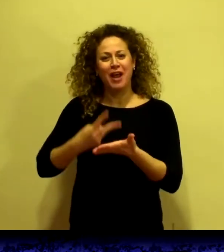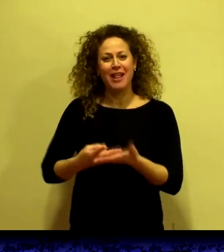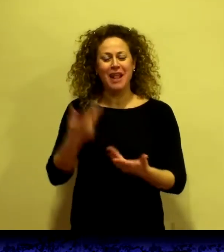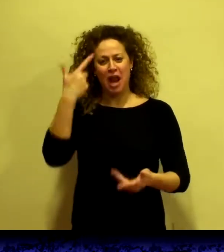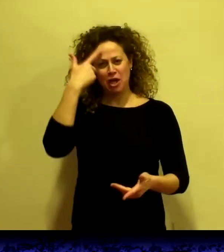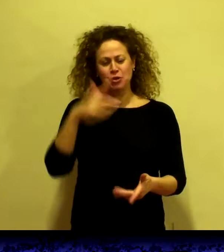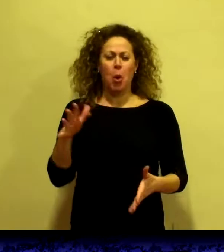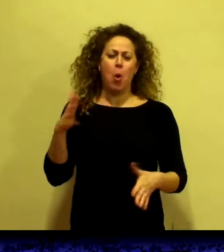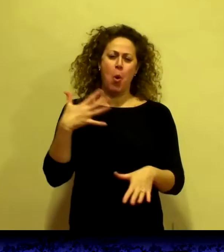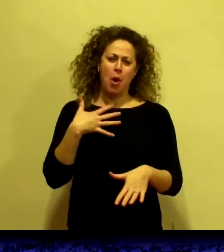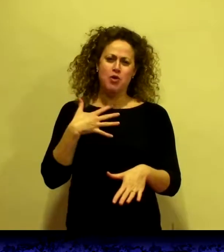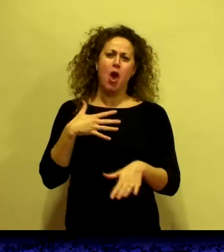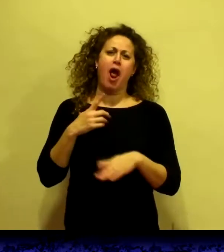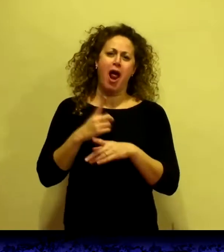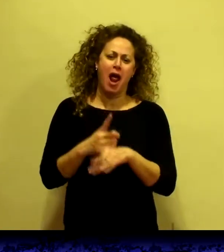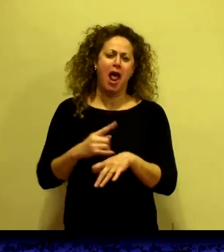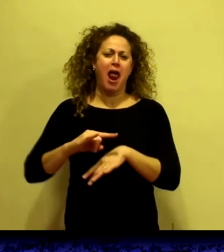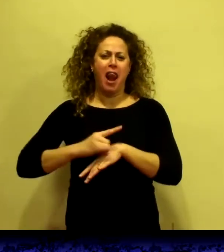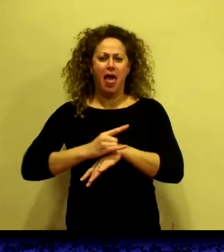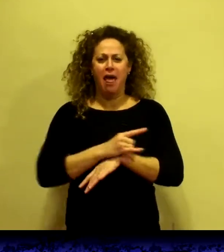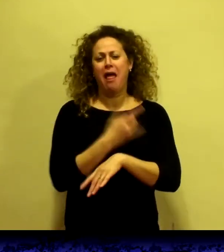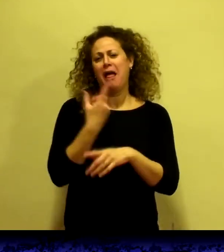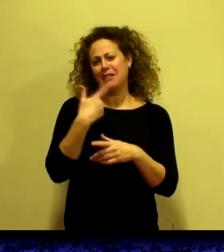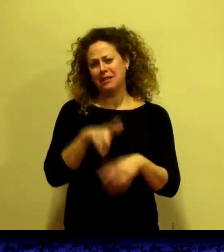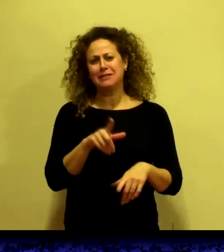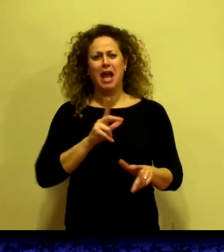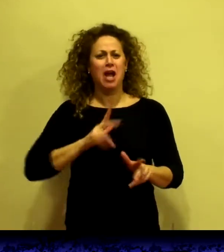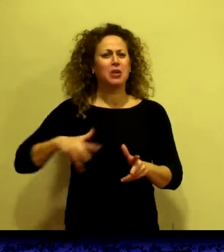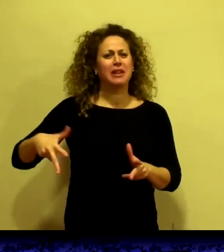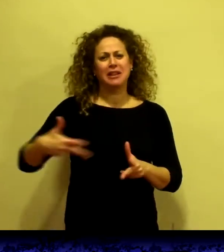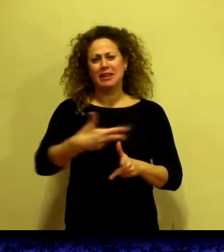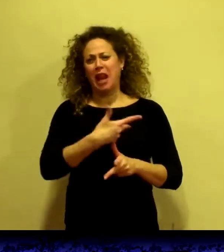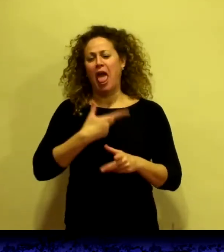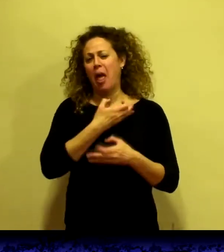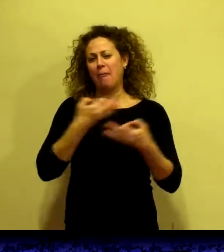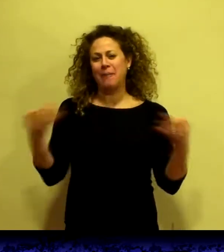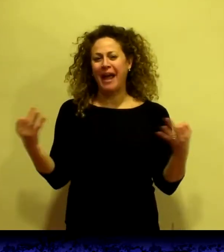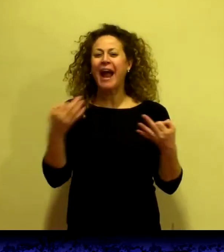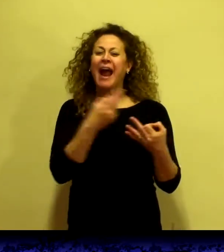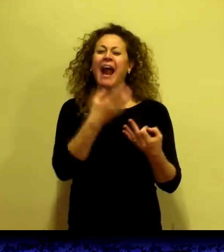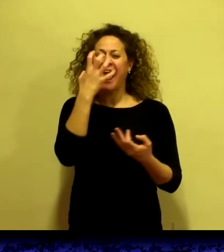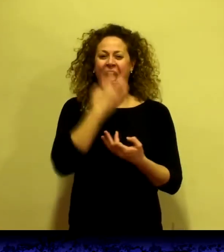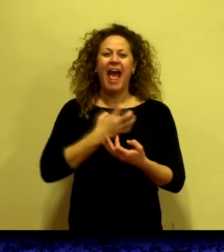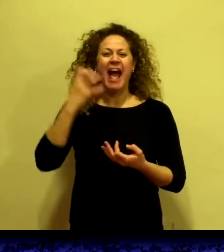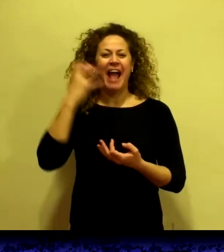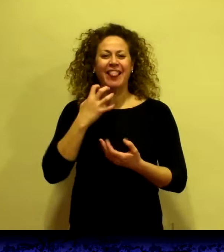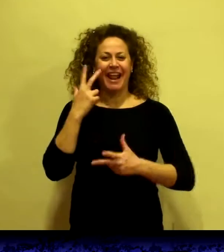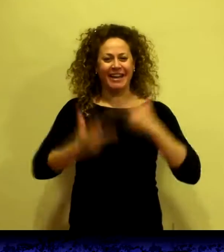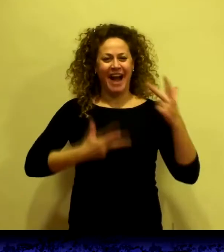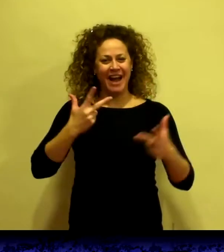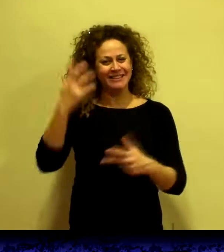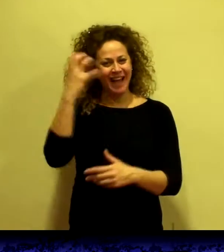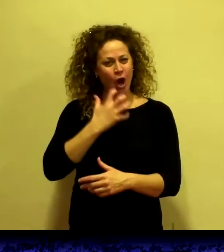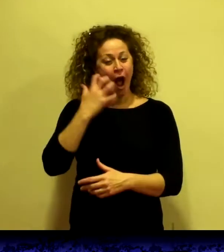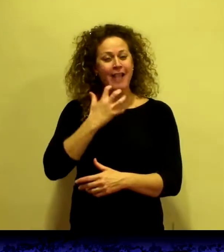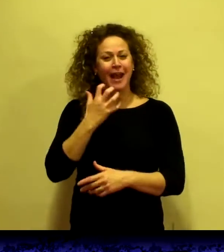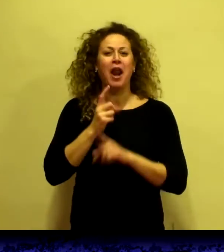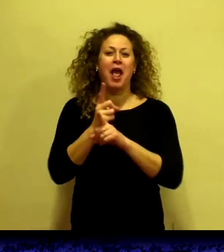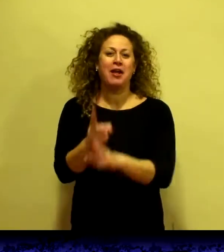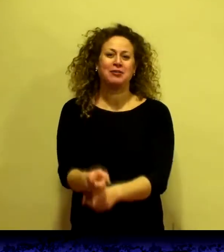vado lento, anche lei, anche tu, anche lei. No, lei no, sì, un pochino. Comunque,